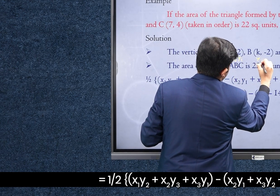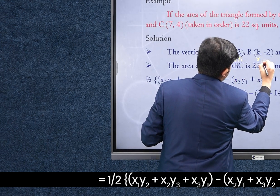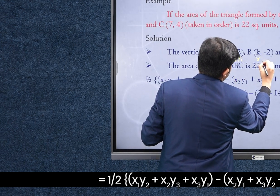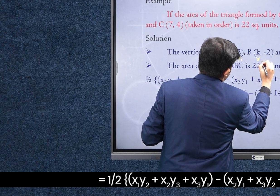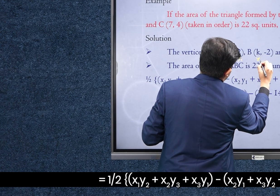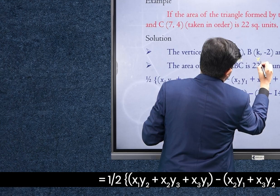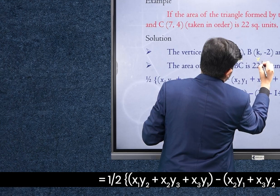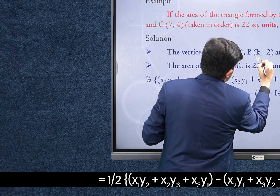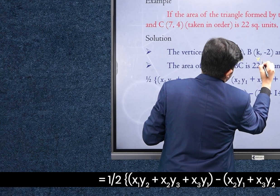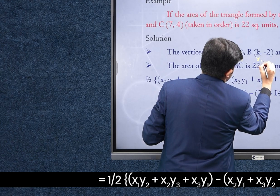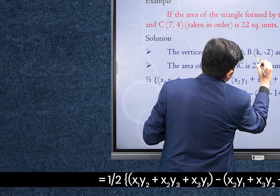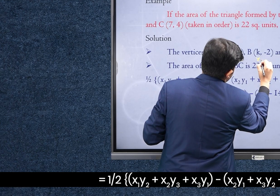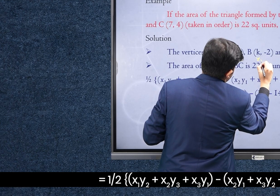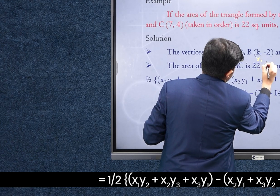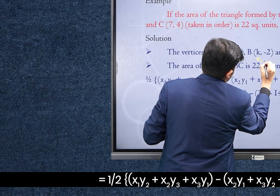इक्वल 22।